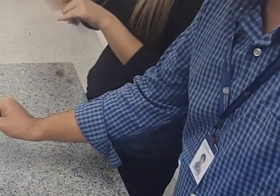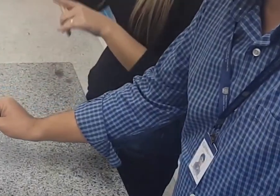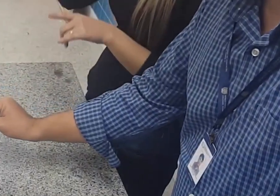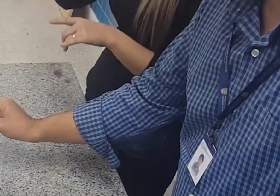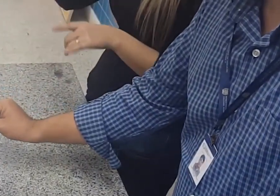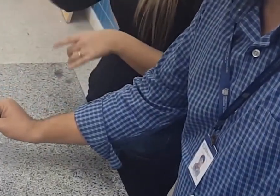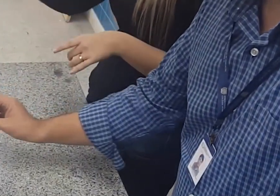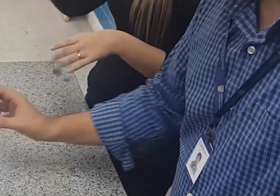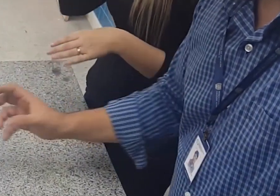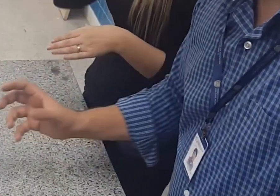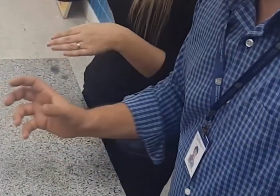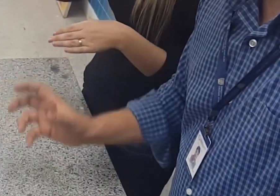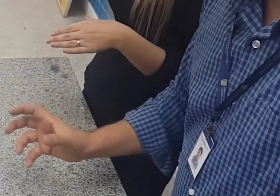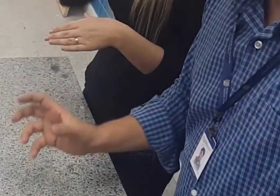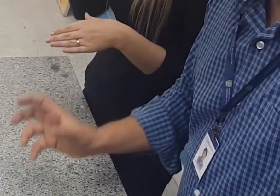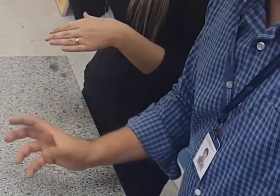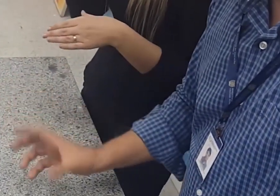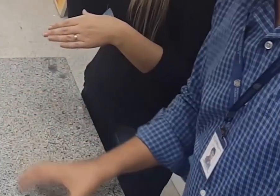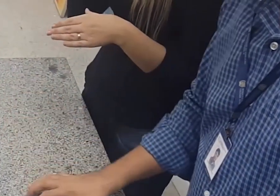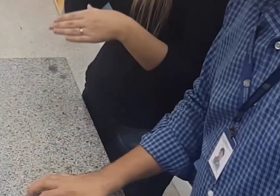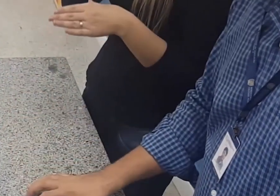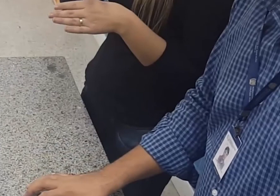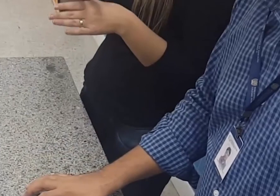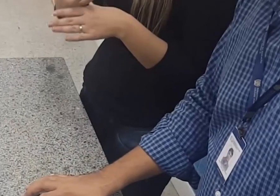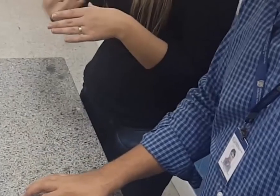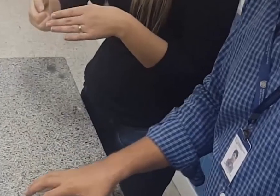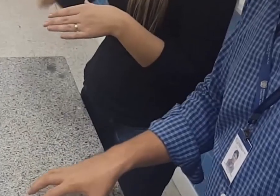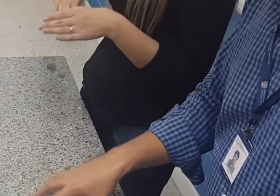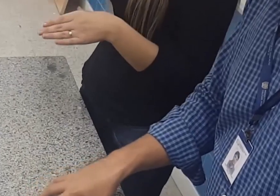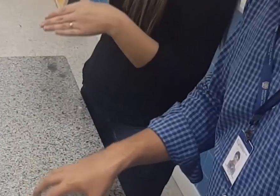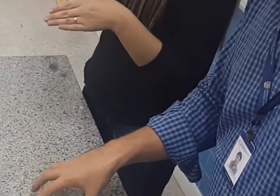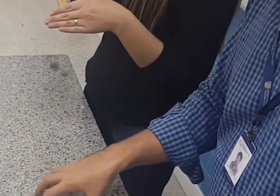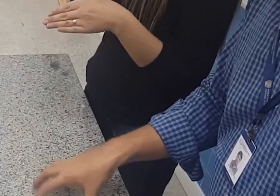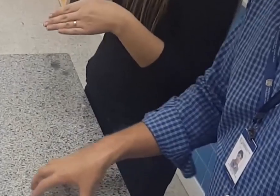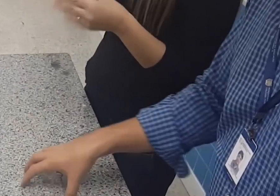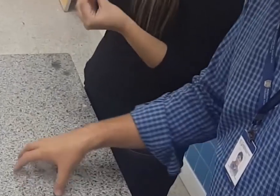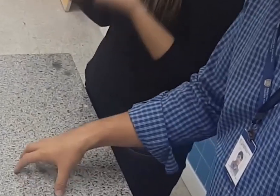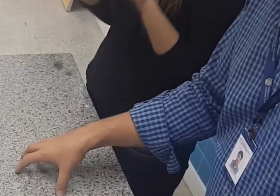de conservação alimentar.